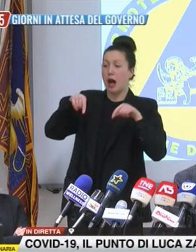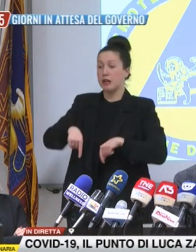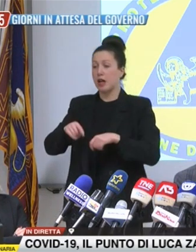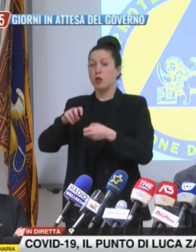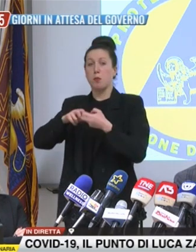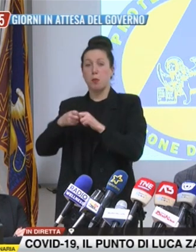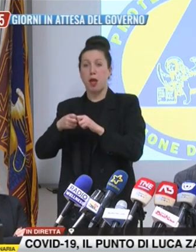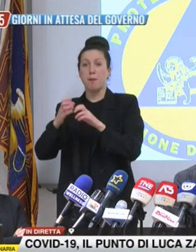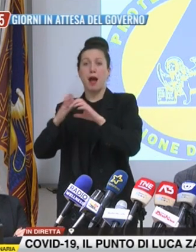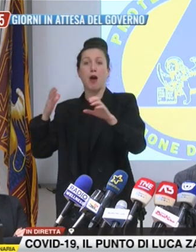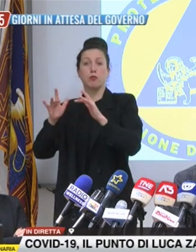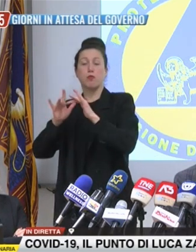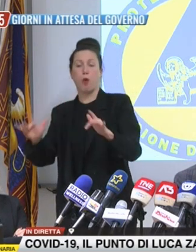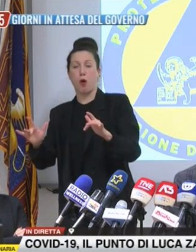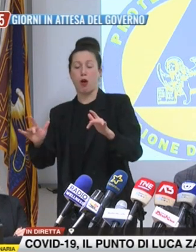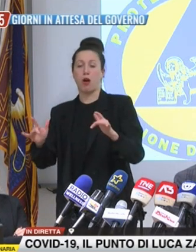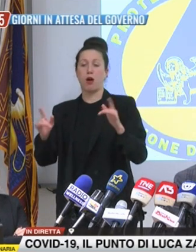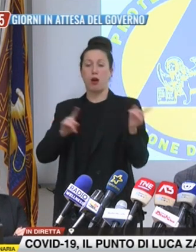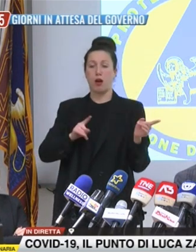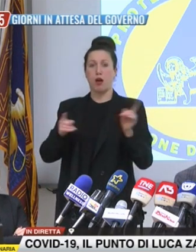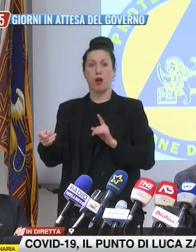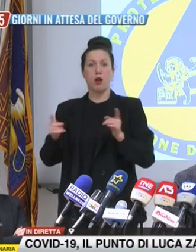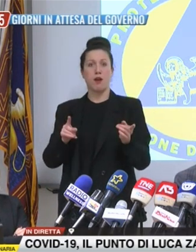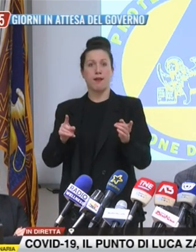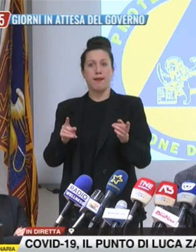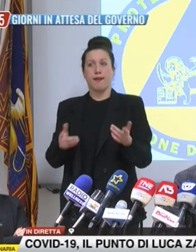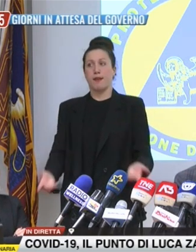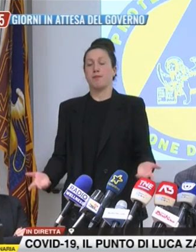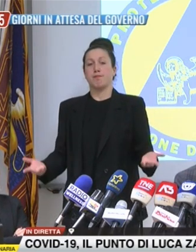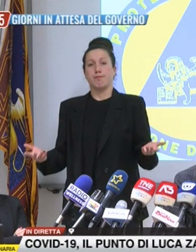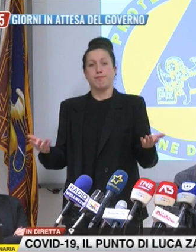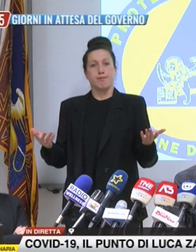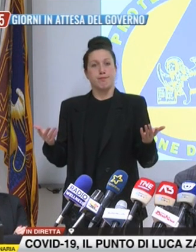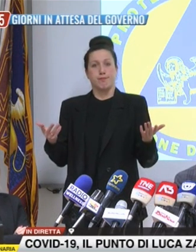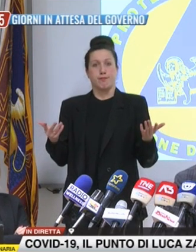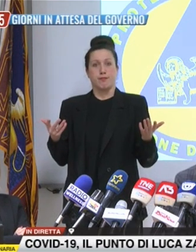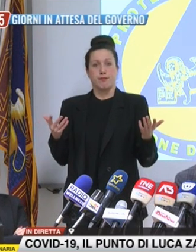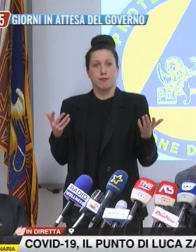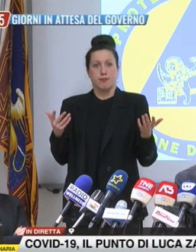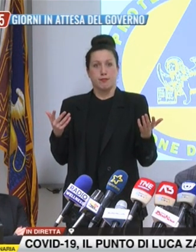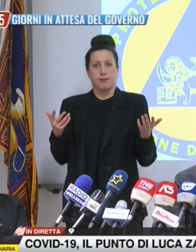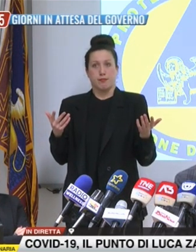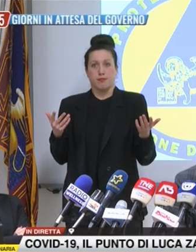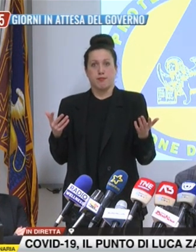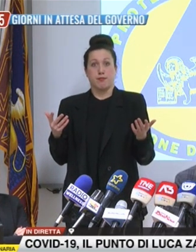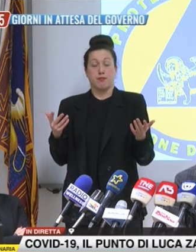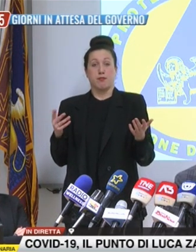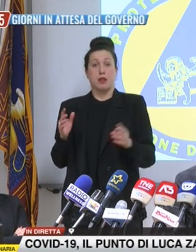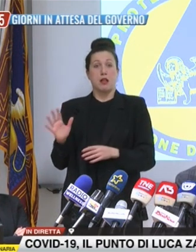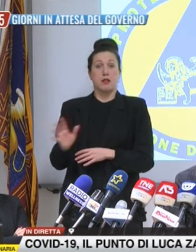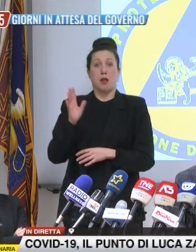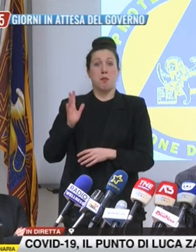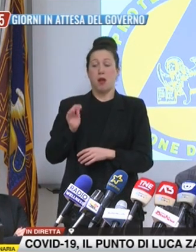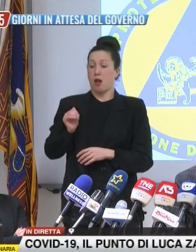che vi dica? Cioè, siamo in un mondo nel quale tutti noi abbiamo solo diritti, e il diritto oggi è di avere